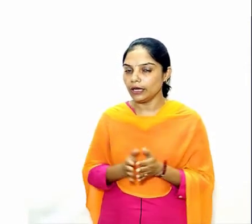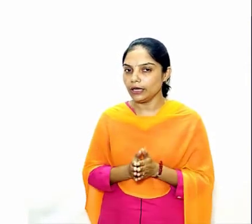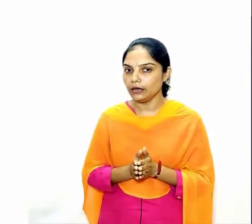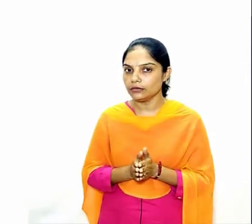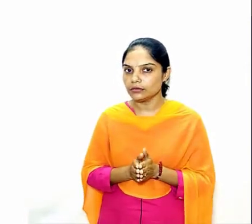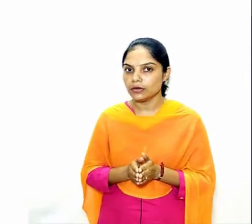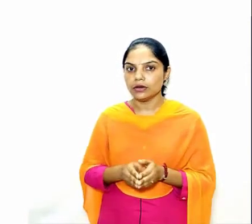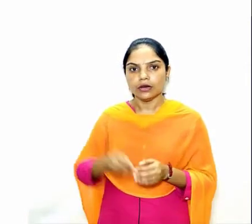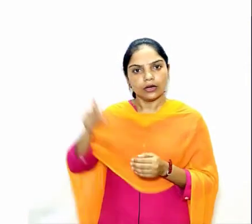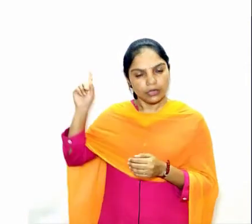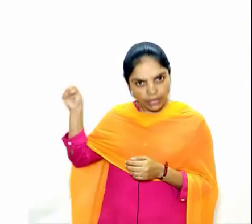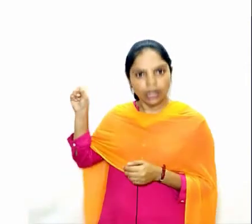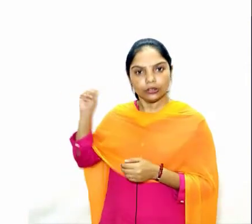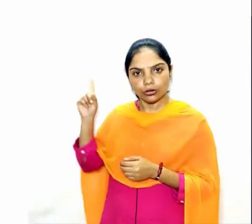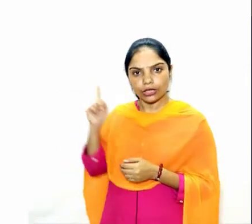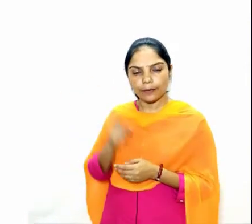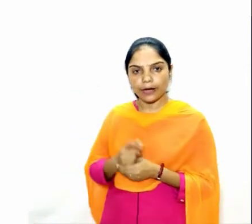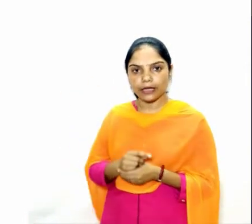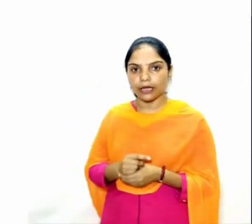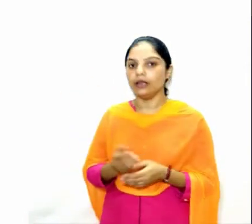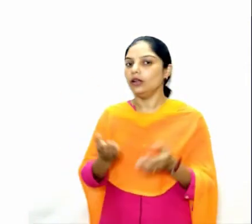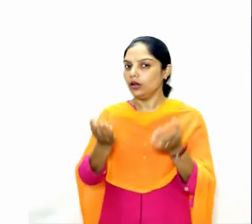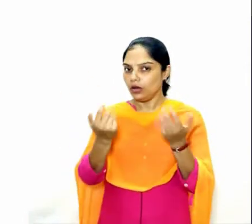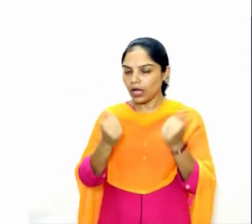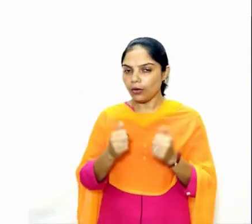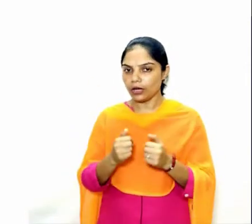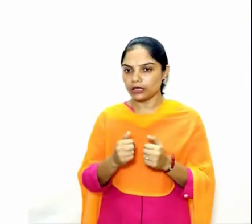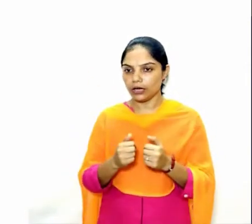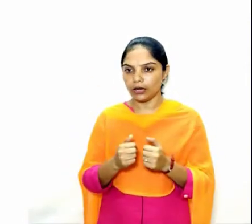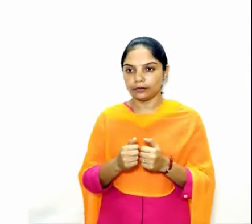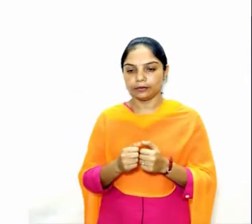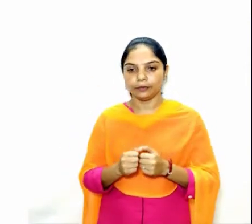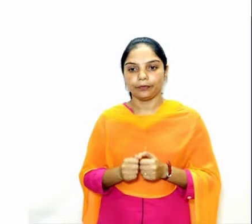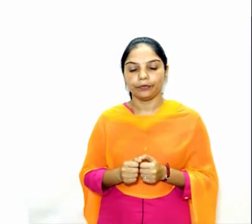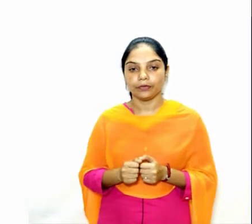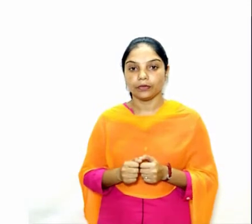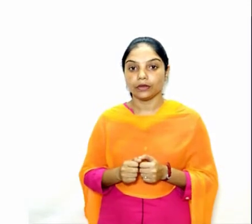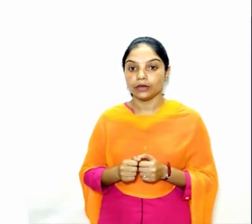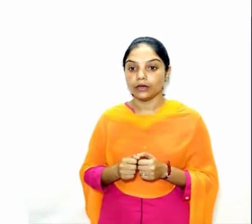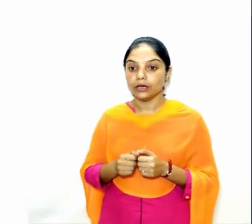कहा माली ने? डाल तोड़ दी पेड़ की, लाओ हर जाना।